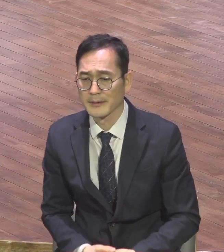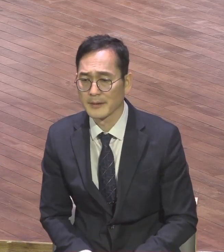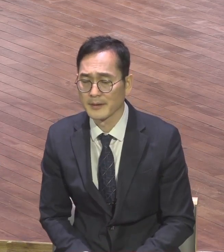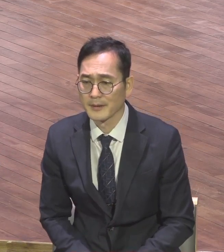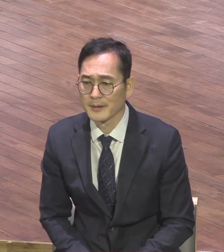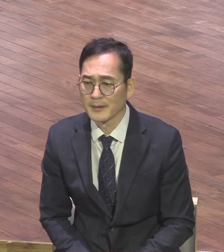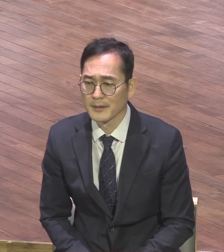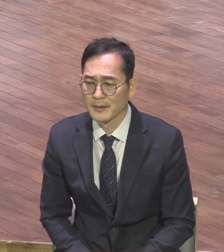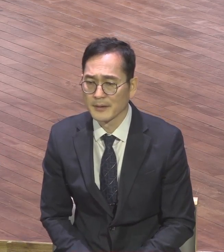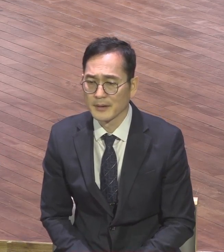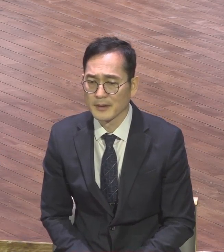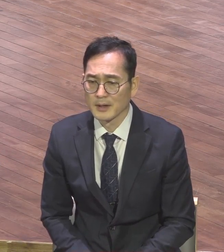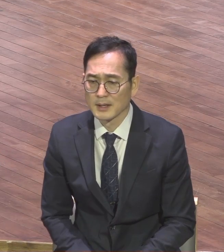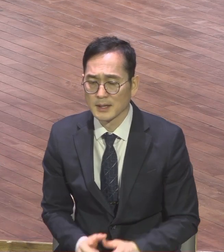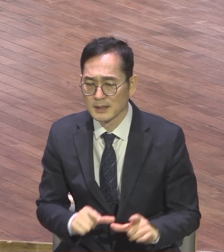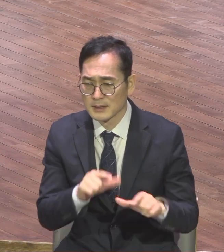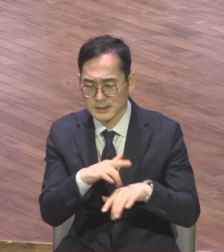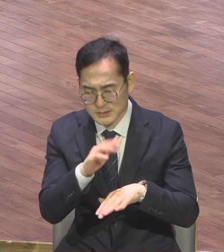갔다 반복적 행동.